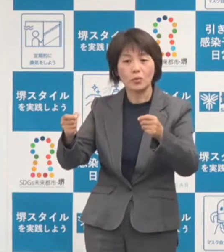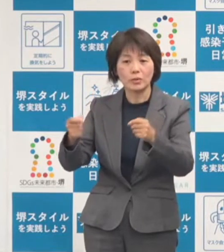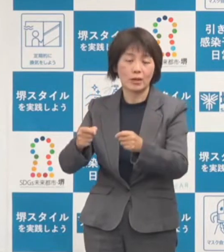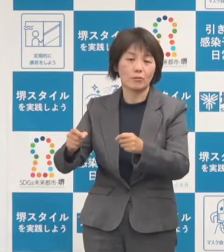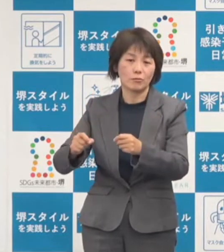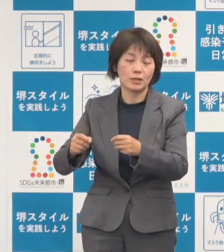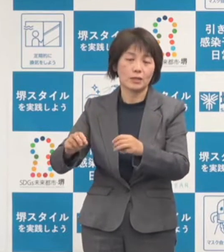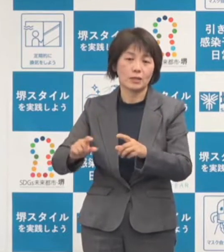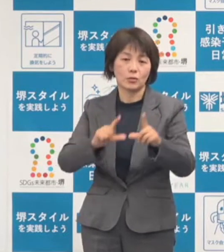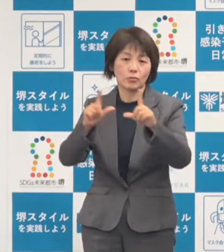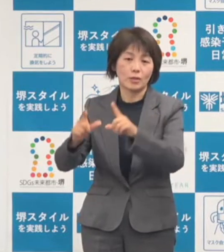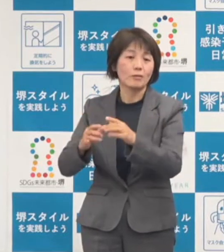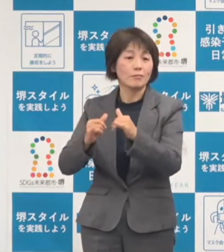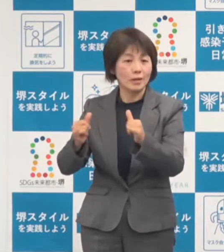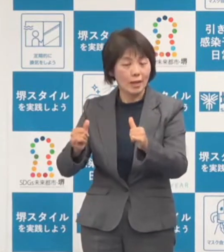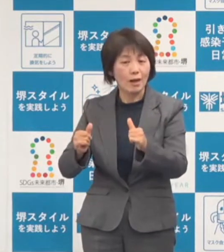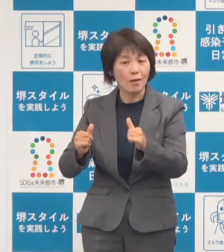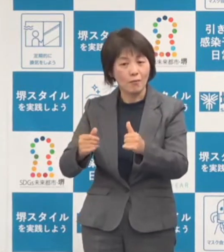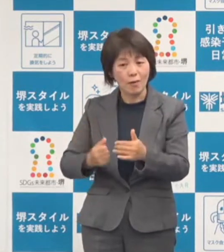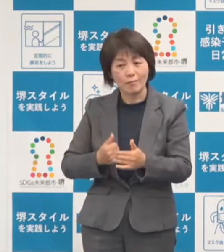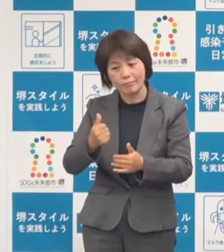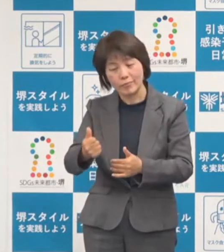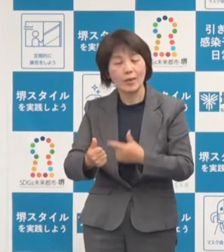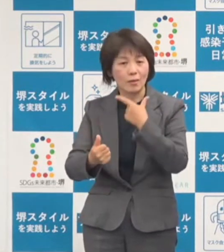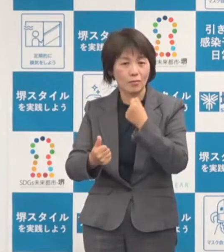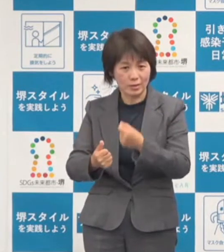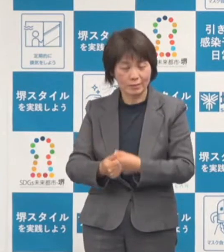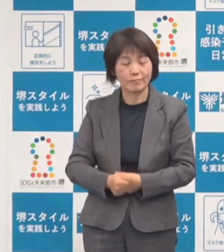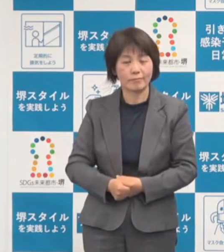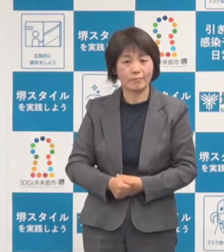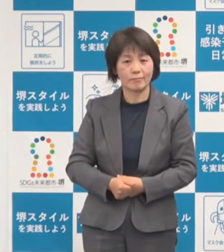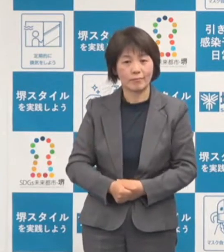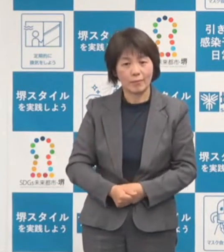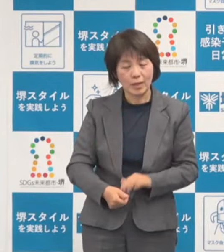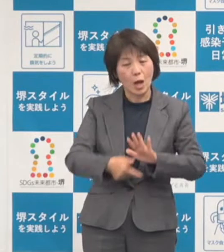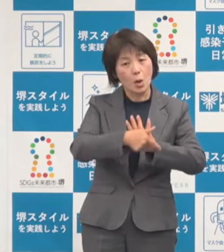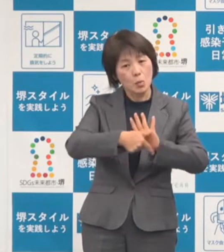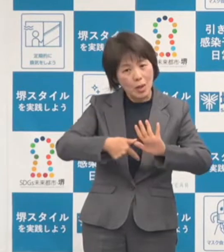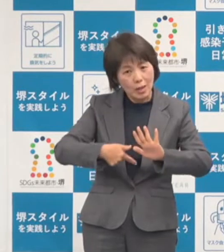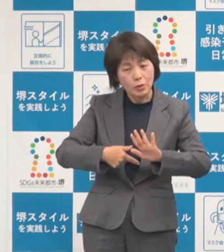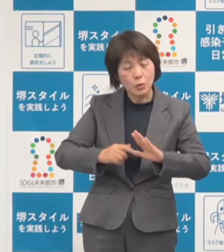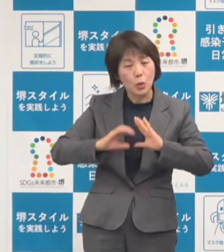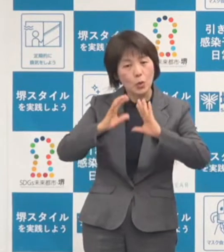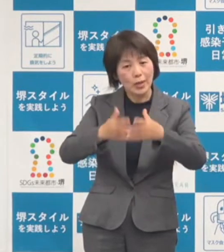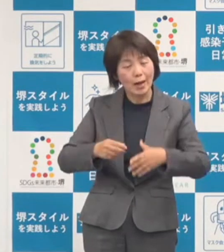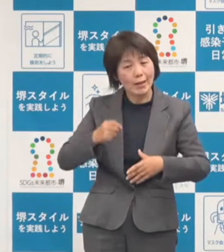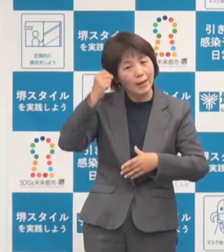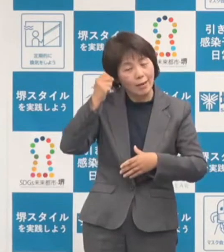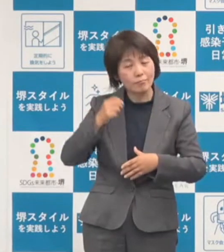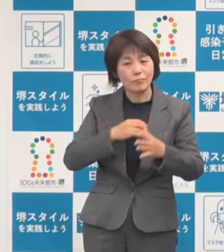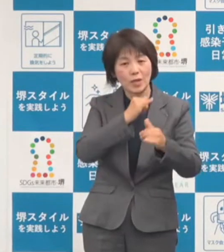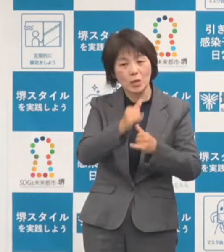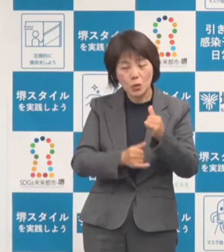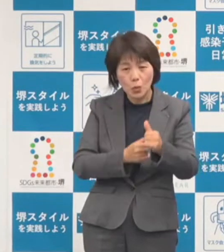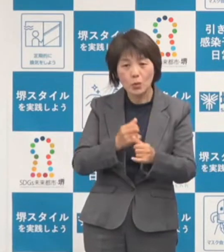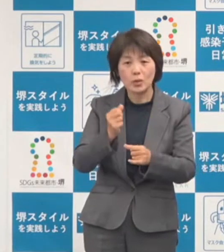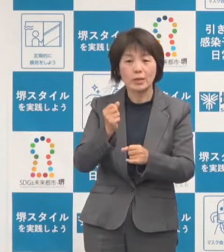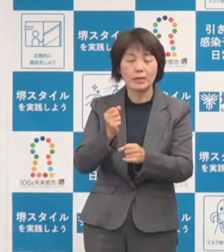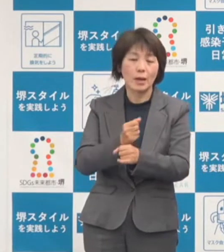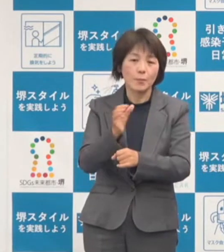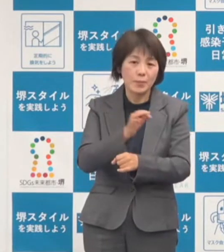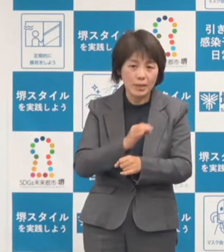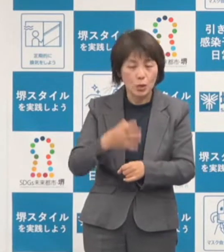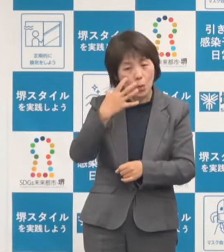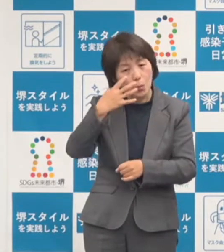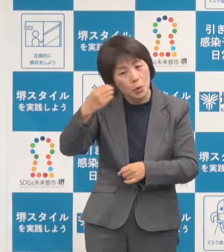れていただきたいと思います。またブランドの世界観、伝統産品の魅力を伝える動画配信